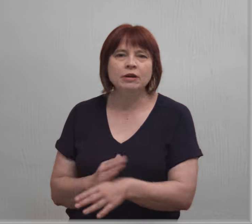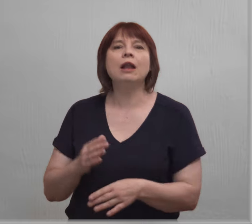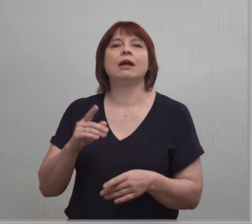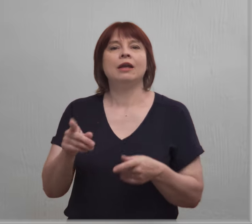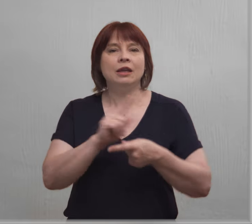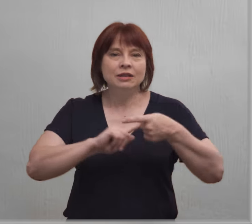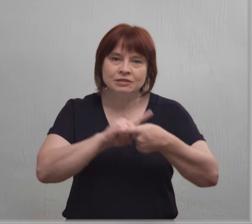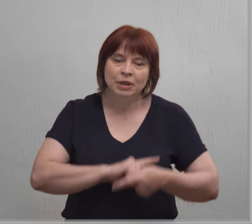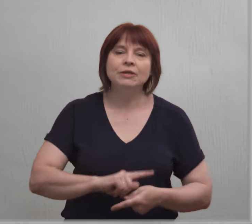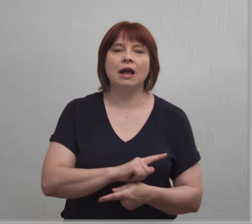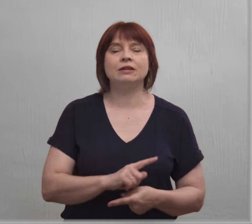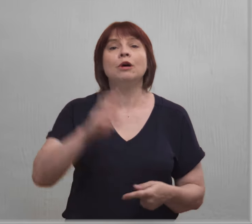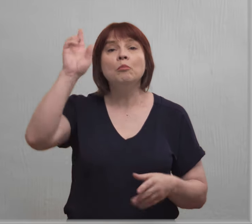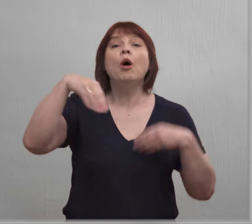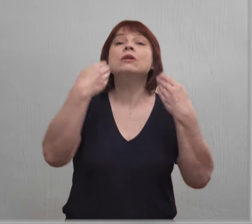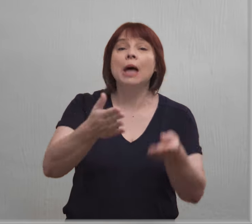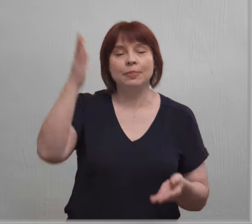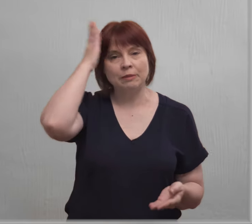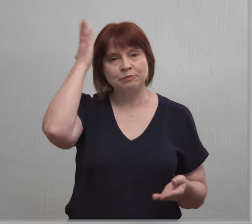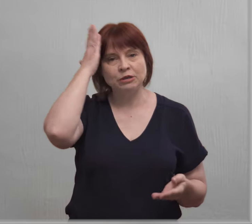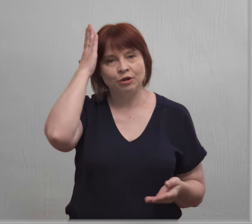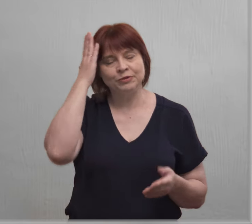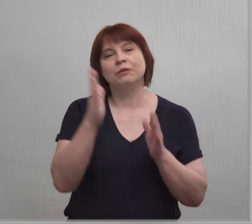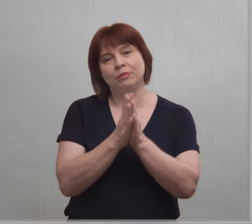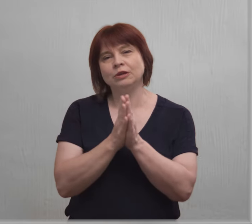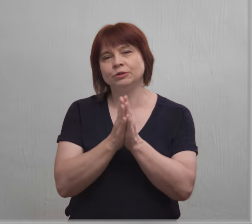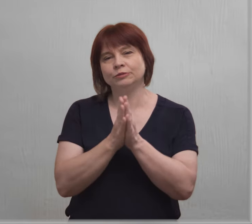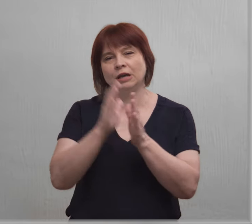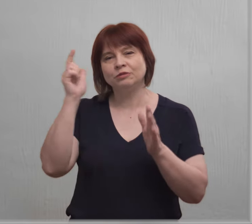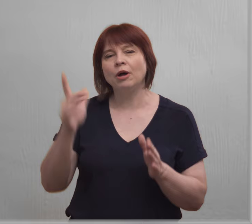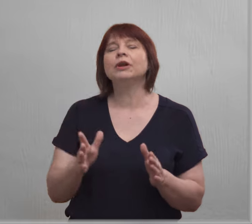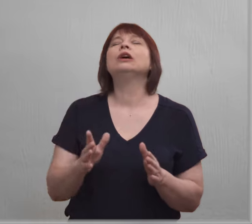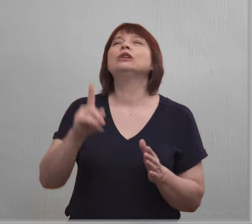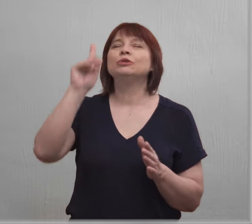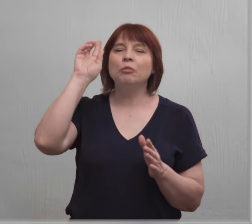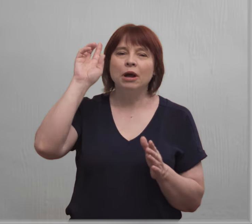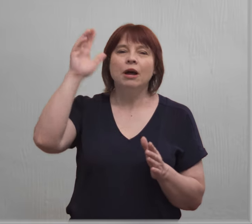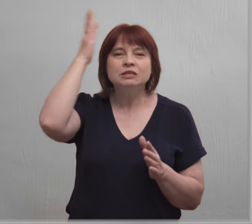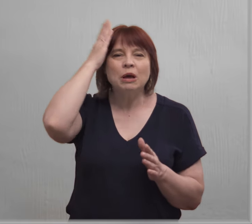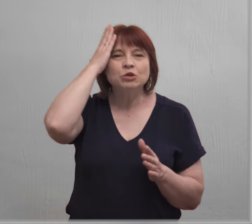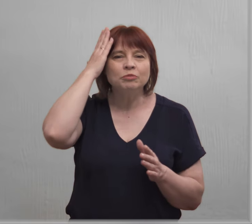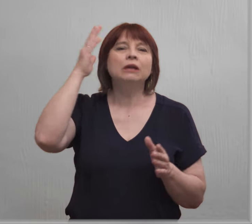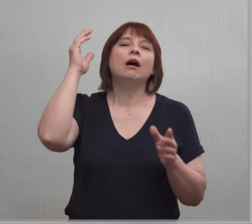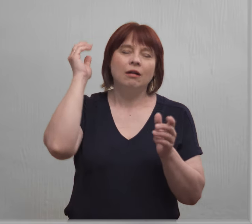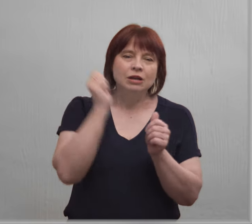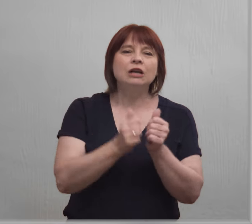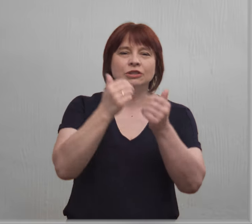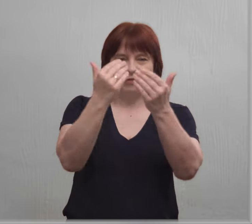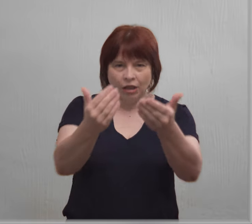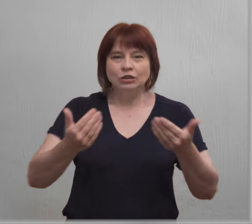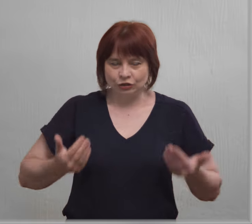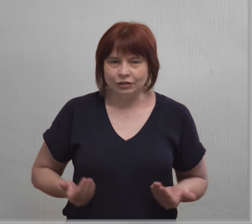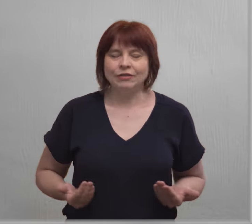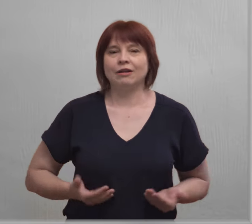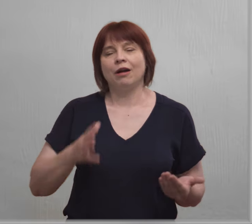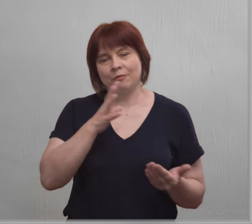Бог нам дал способность», я прошу, Господь, пусть эта способность, Господь, она мотивирует материализуется в жизни каждого из нас. Пусть каждый